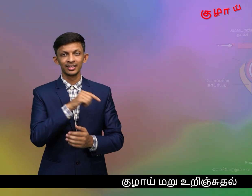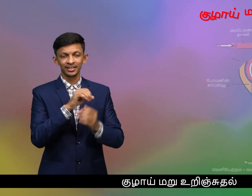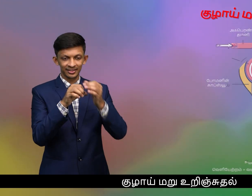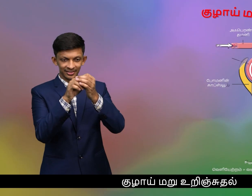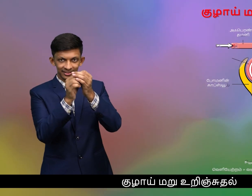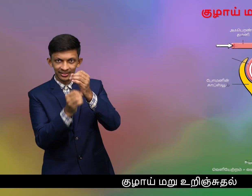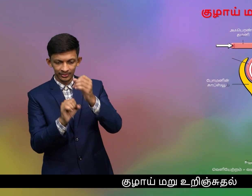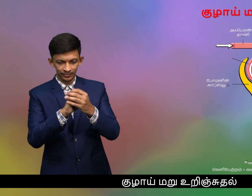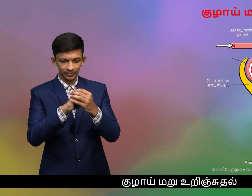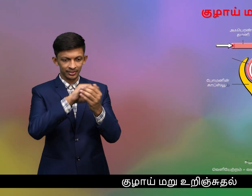குழாய் மறு உறிஞ்சுதல்.